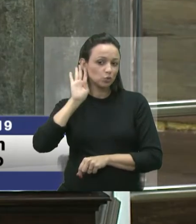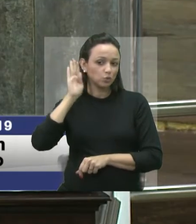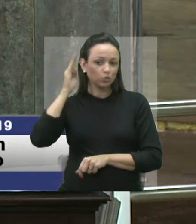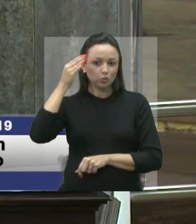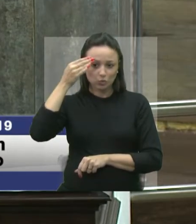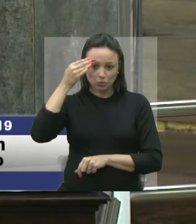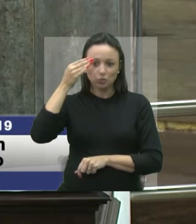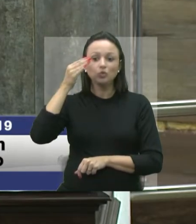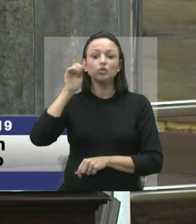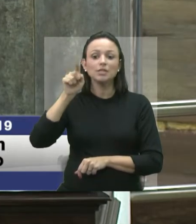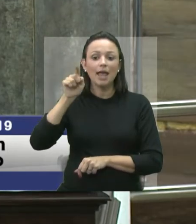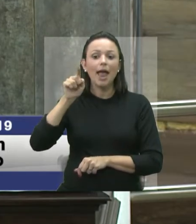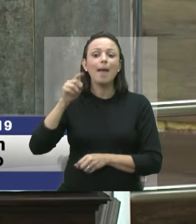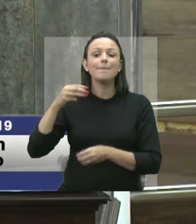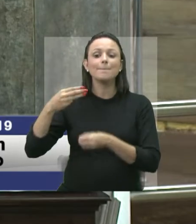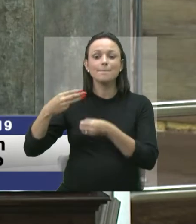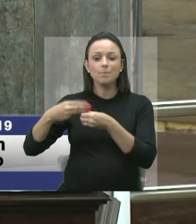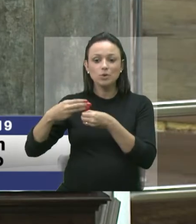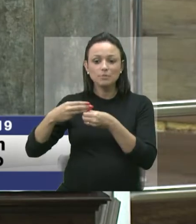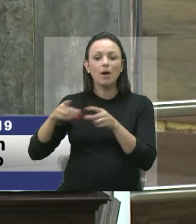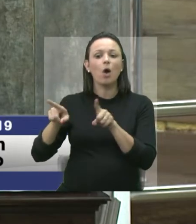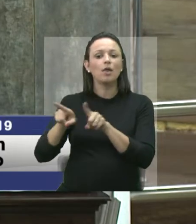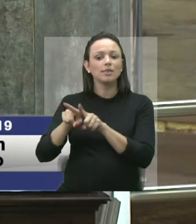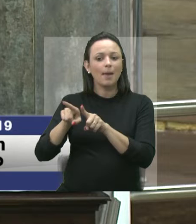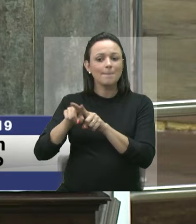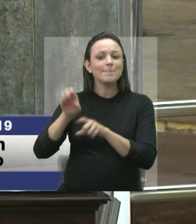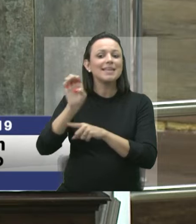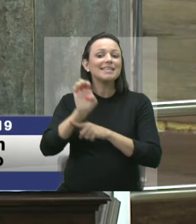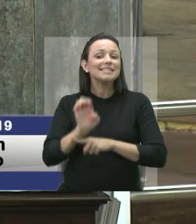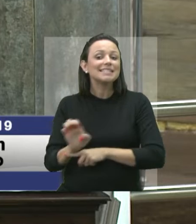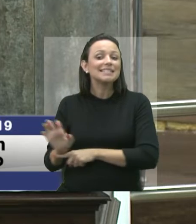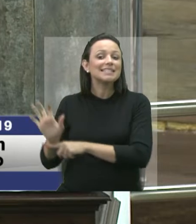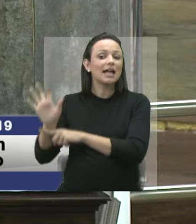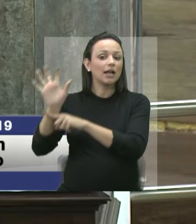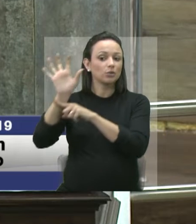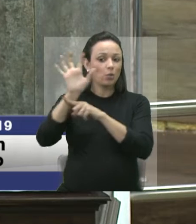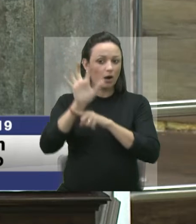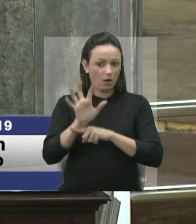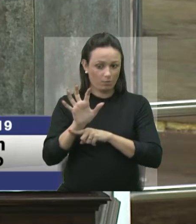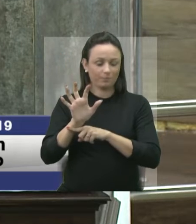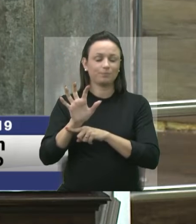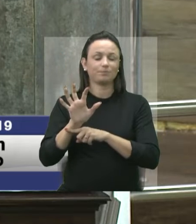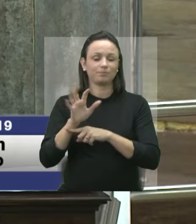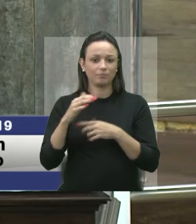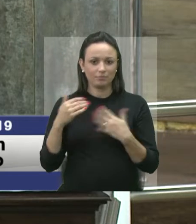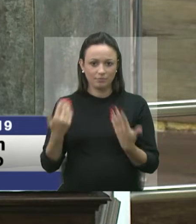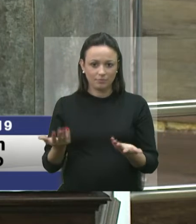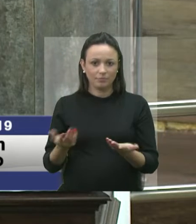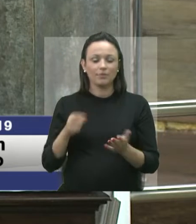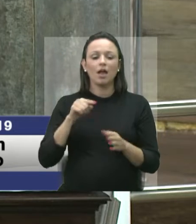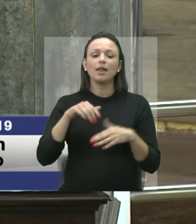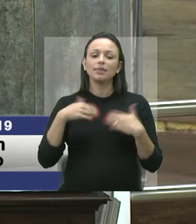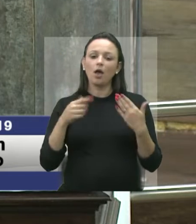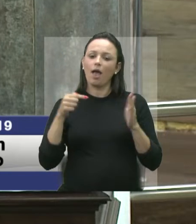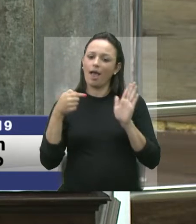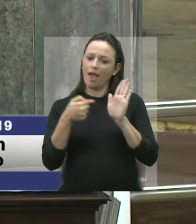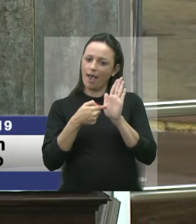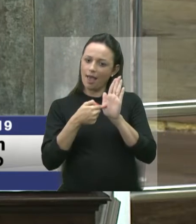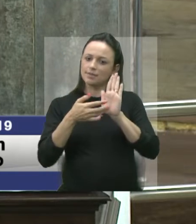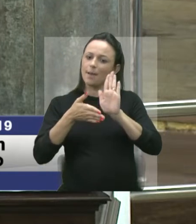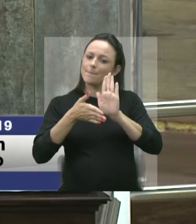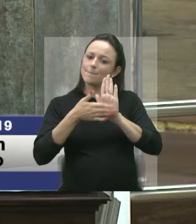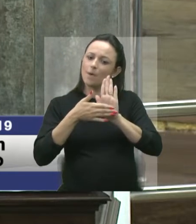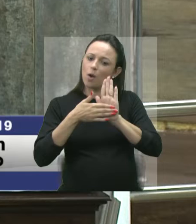em nível municipal e estadual, respectivamente. Sendo assim, esta propositura foi inspirada